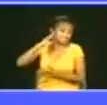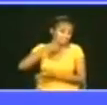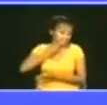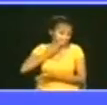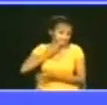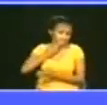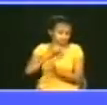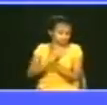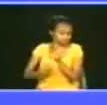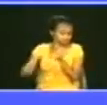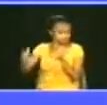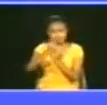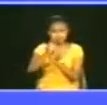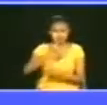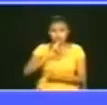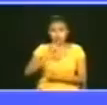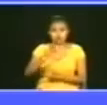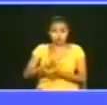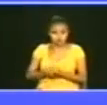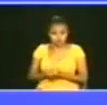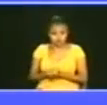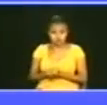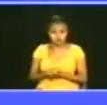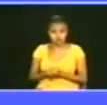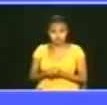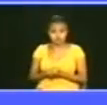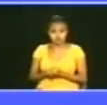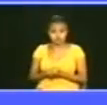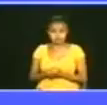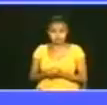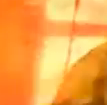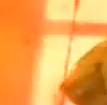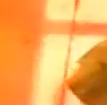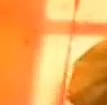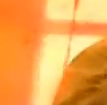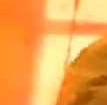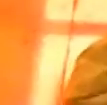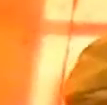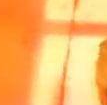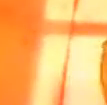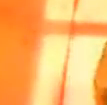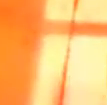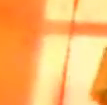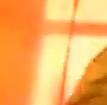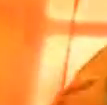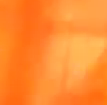መካከል መስማት የተሳናቸው ግንባር ቀደም ተጠቃሾች ናቸው።